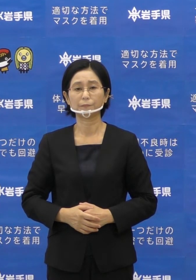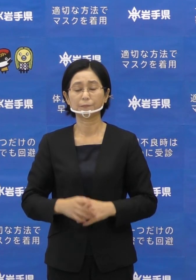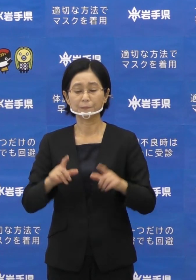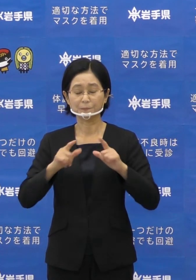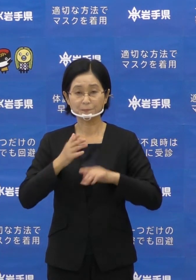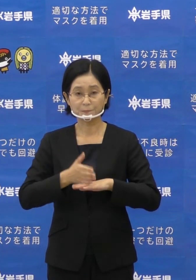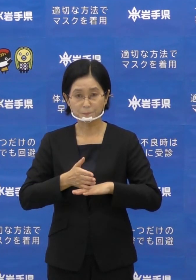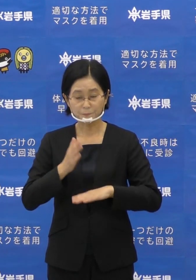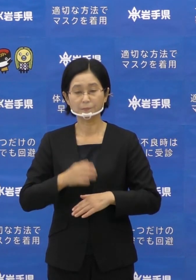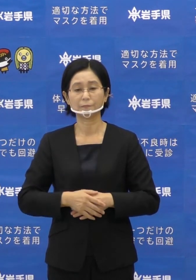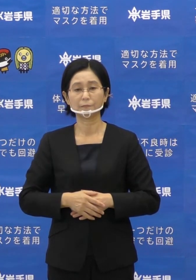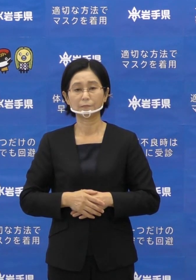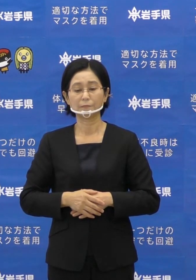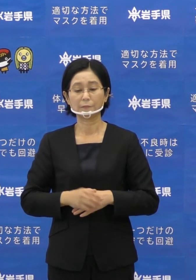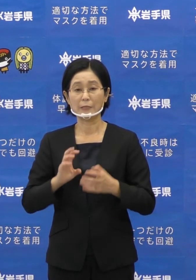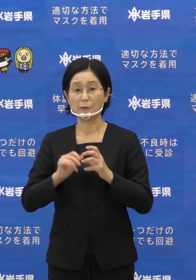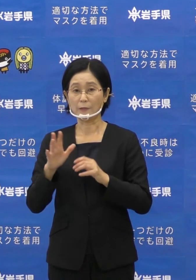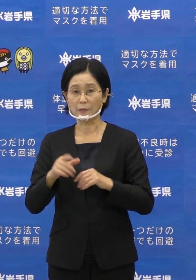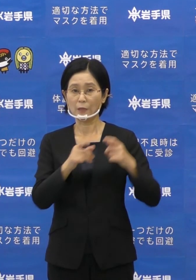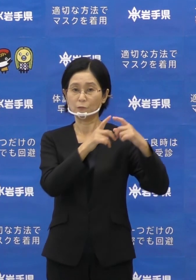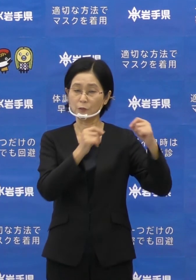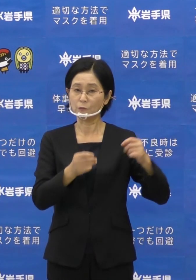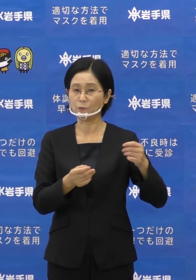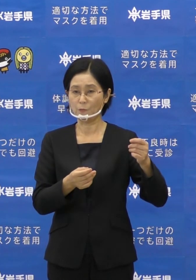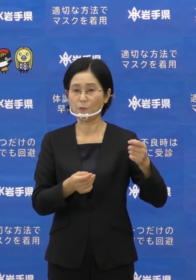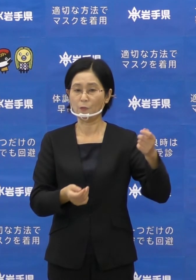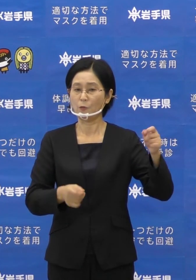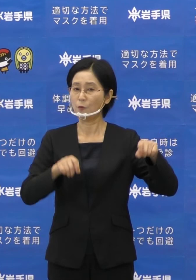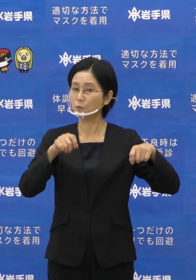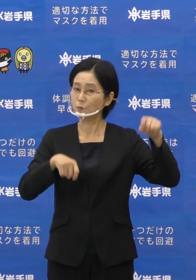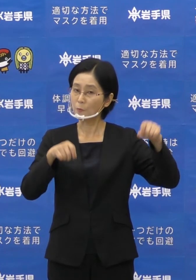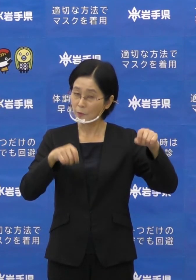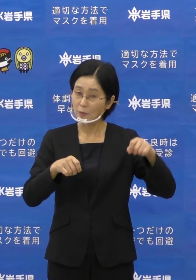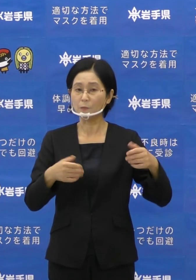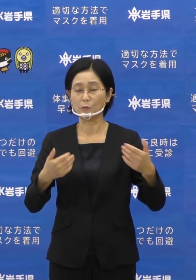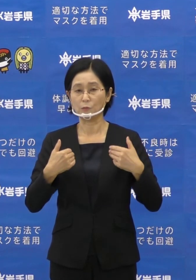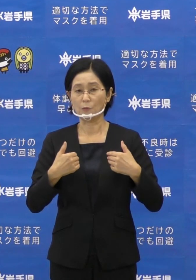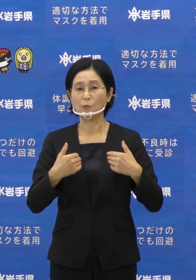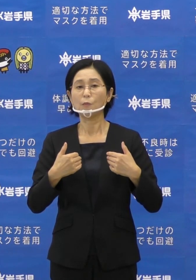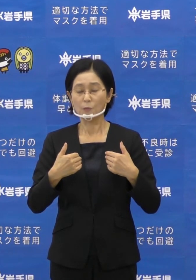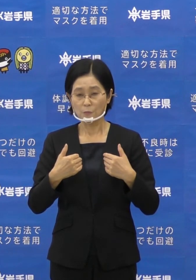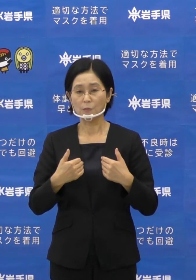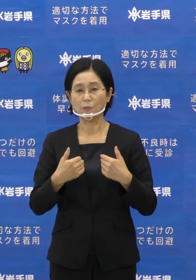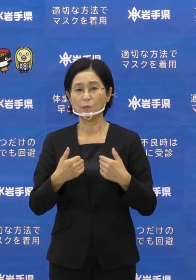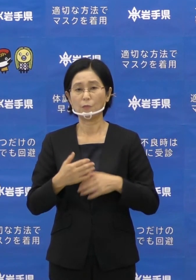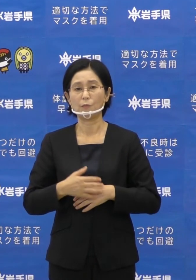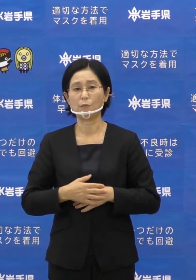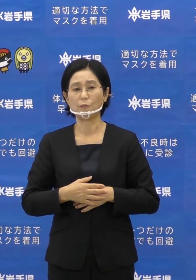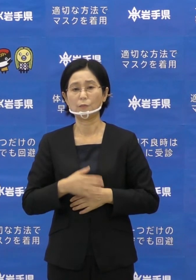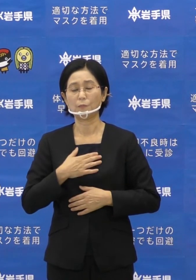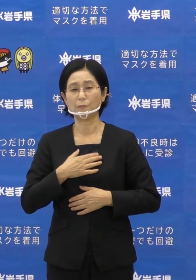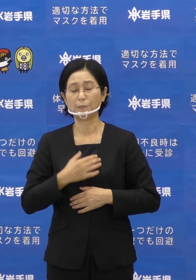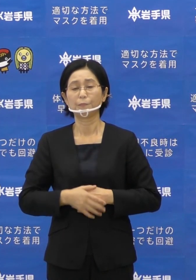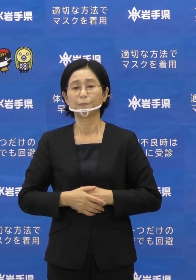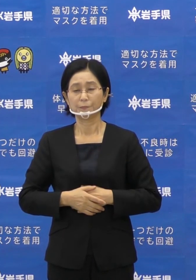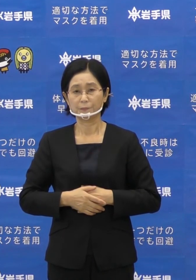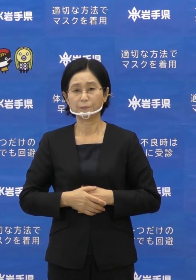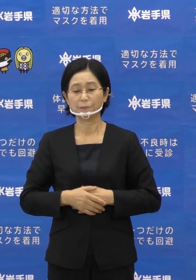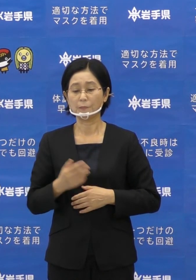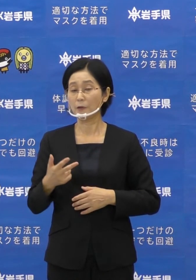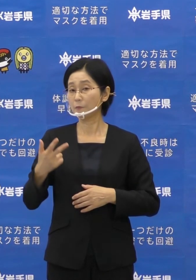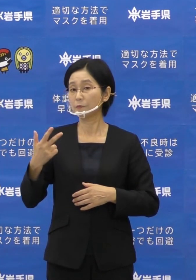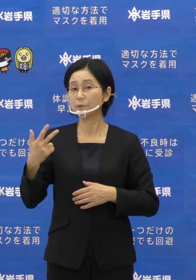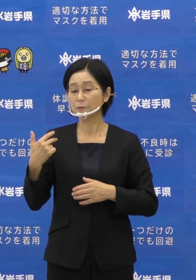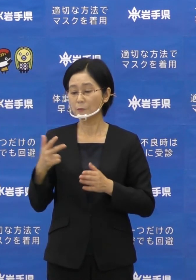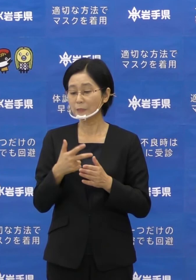それに国との調整もあると思うんですけども、スケジュール感としてですね、まさに1週間、前回これまでの1週間